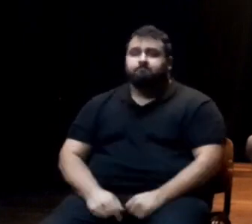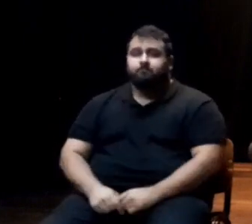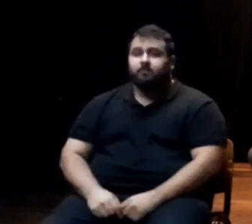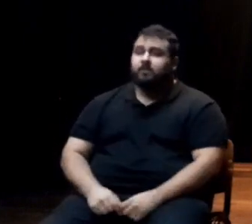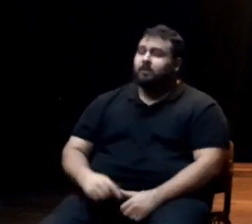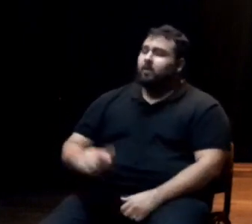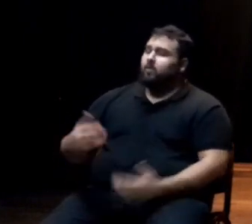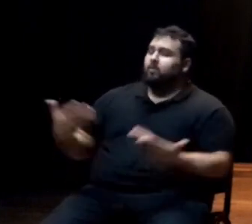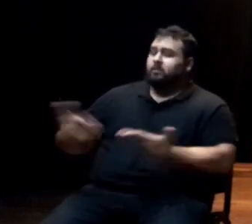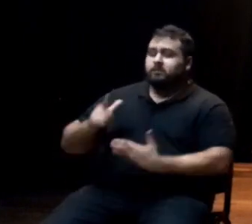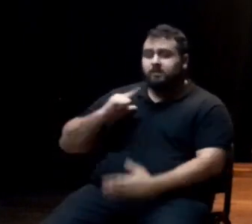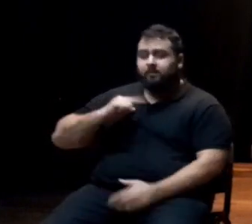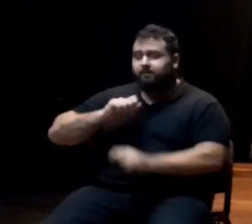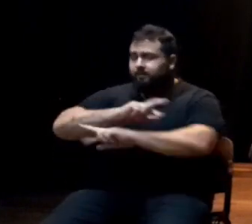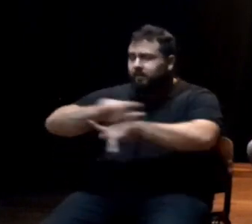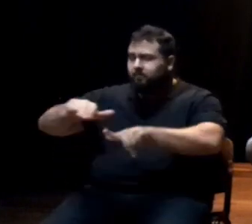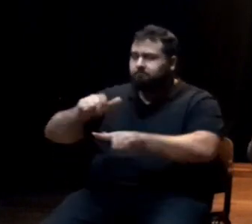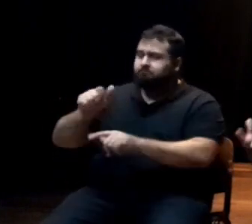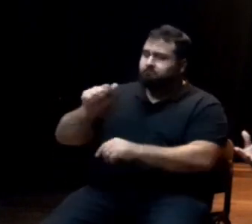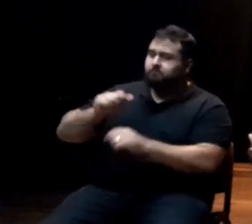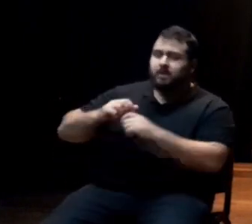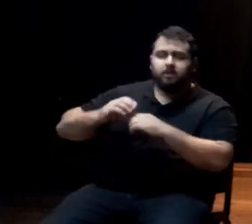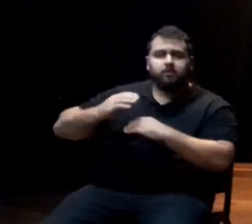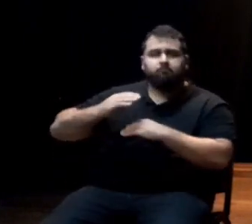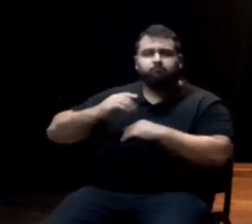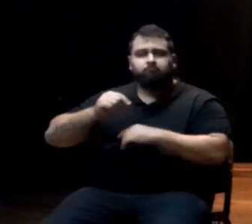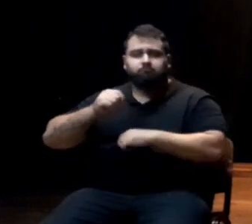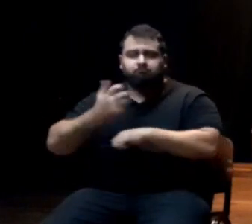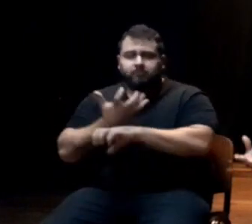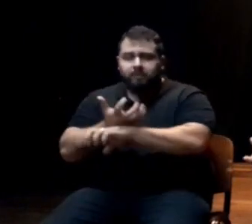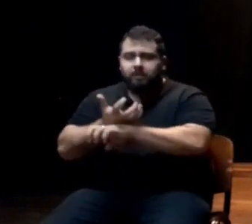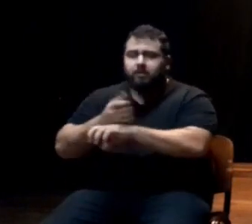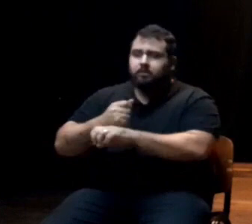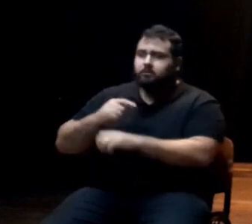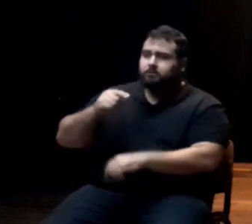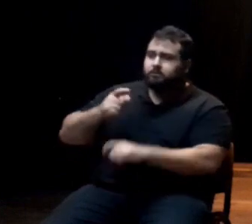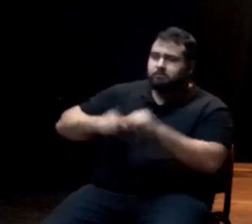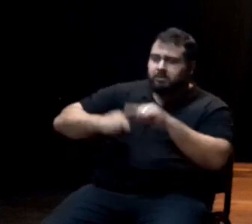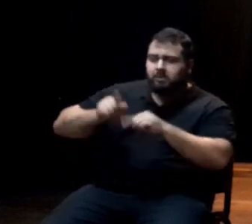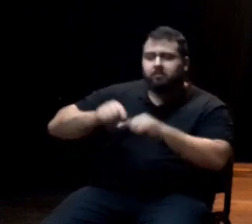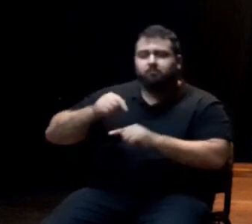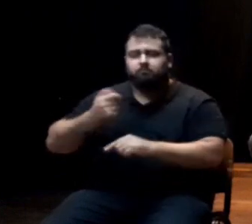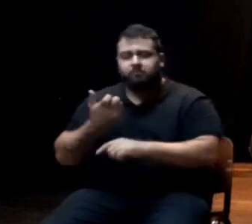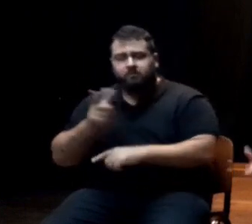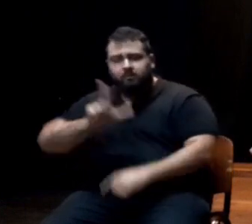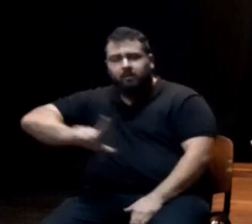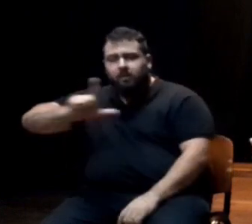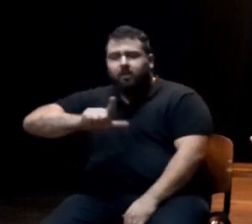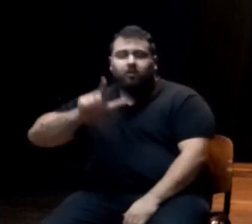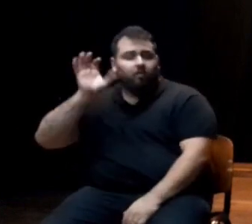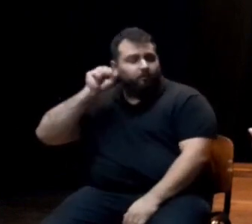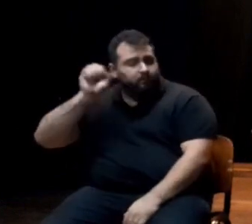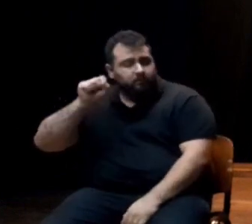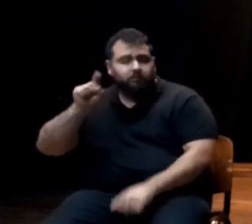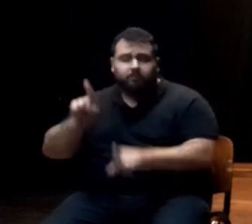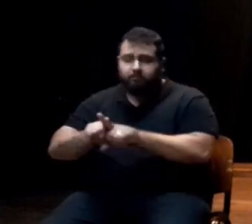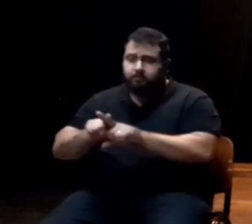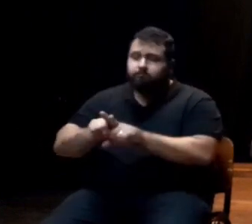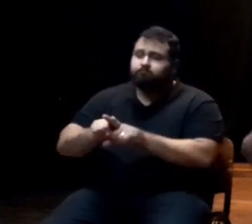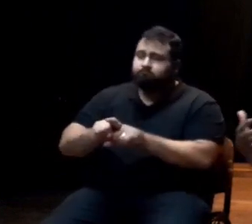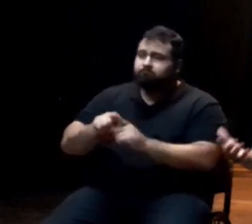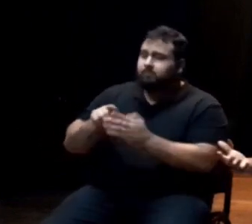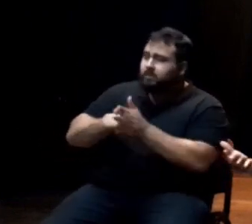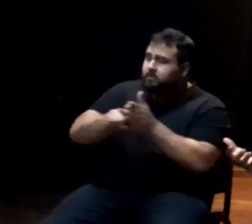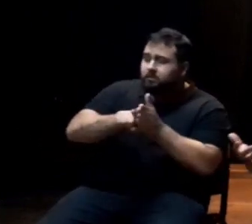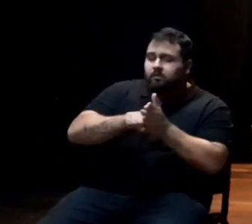Hoje em dia tem muito material literário dentro da comunidade surda. Né? Tem vários surdos que pesquisam, ouvintes também que pesquisam materiais